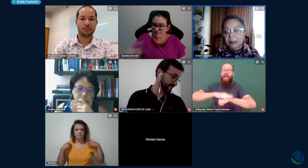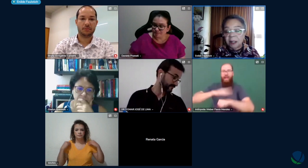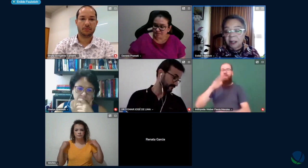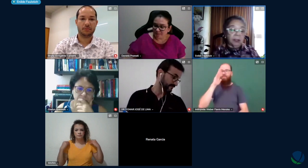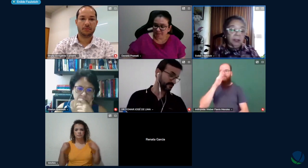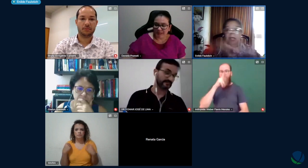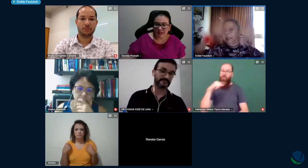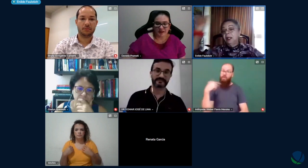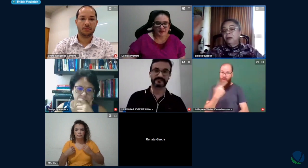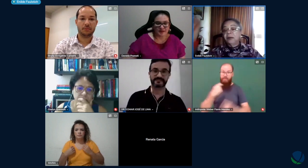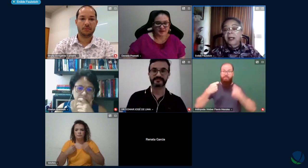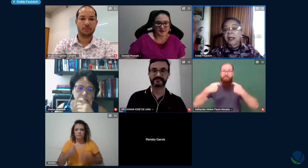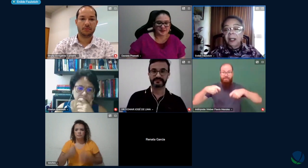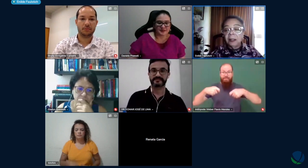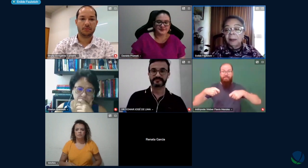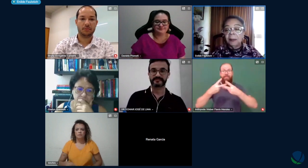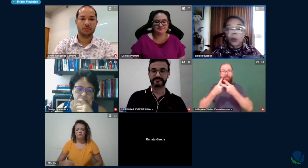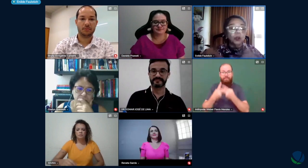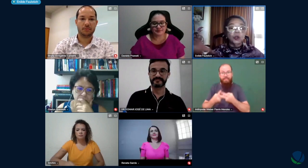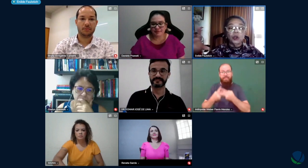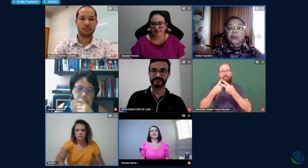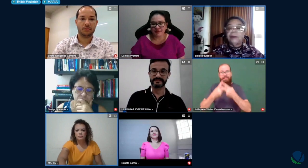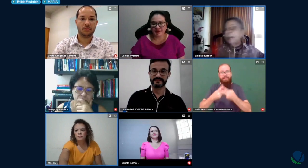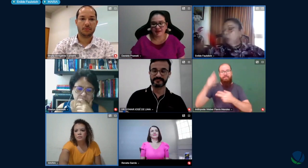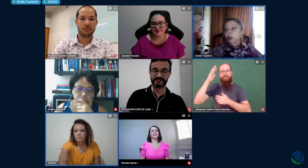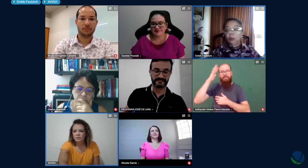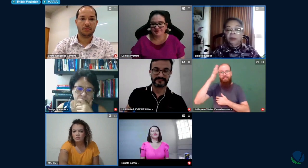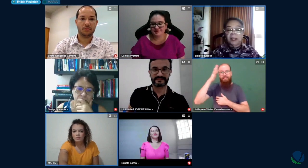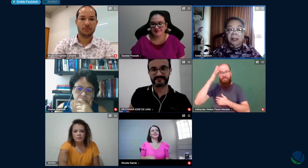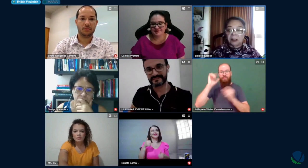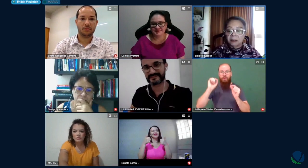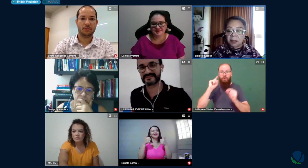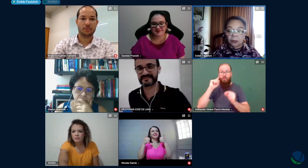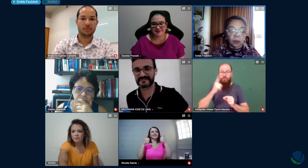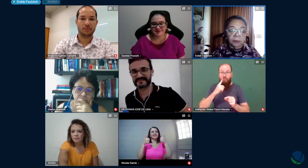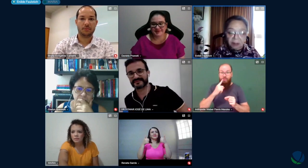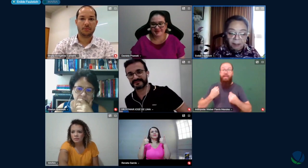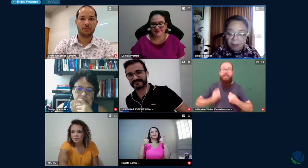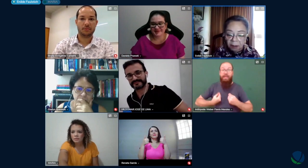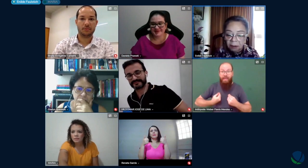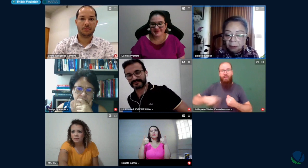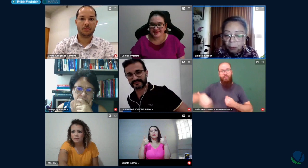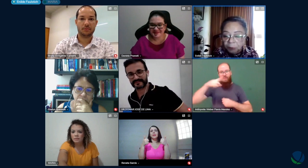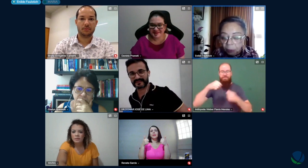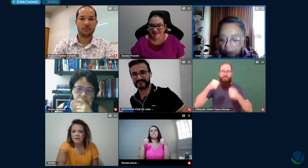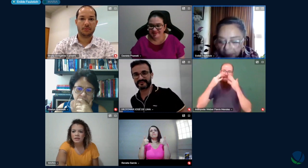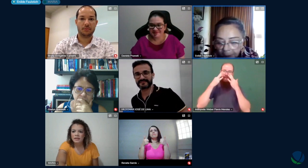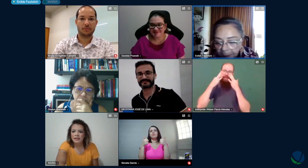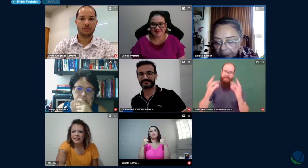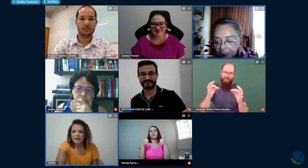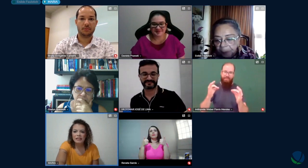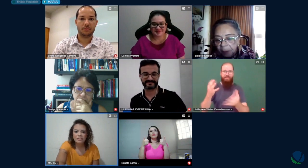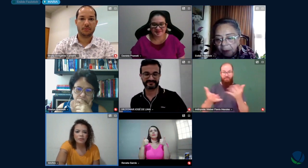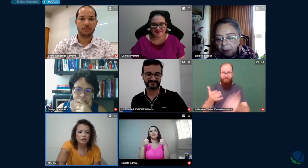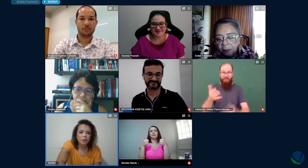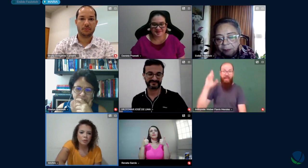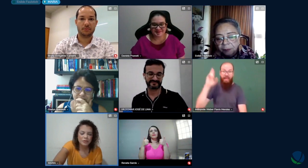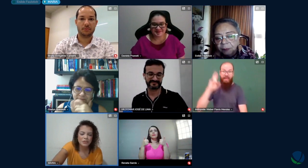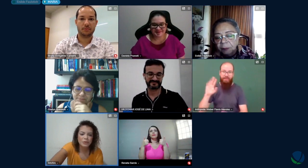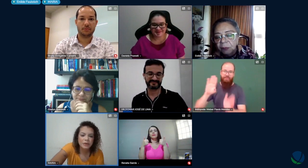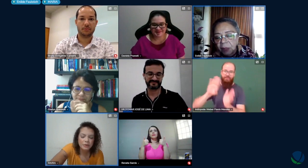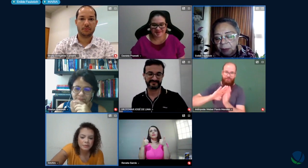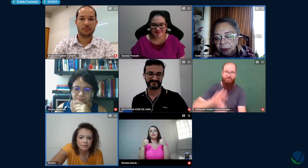tenha paciência, não achar que vai... Onde o surdo estiver, todo mundo tem que dar atenção, todo mundo tem que saber. Opa, chegou. Ela